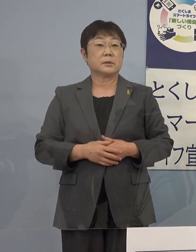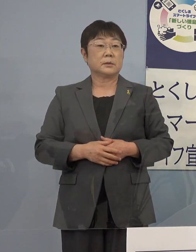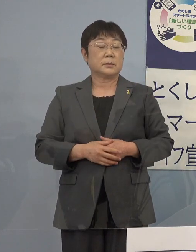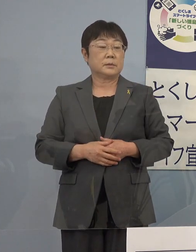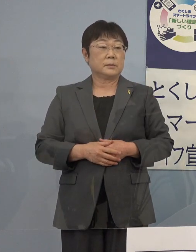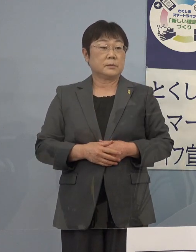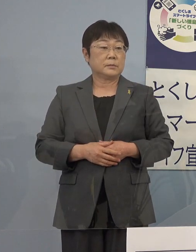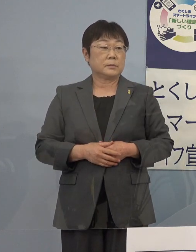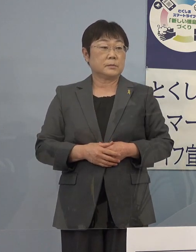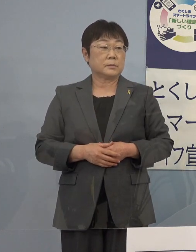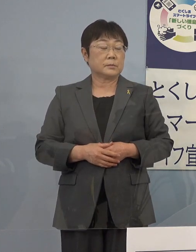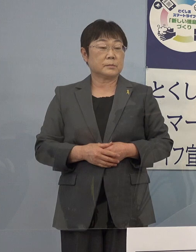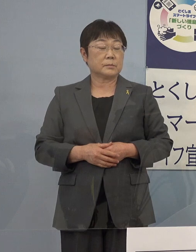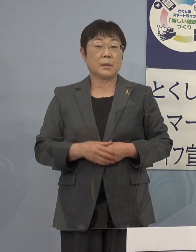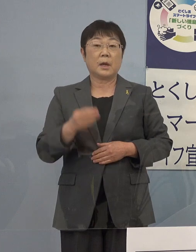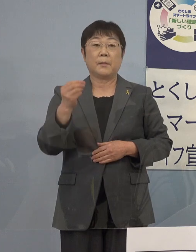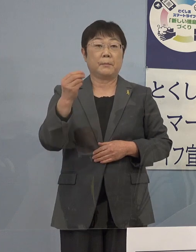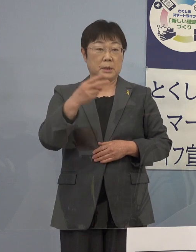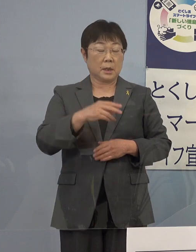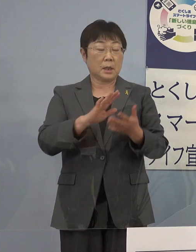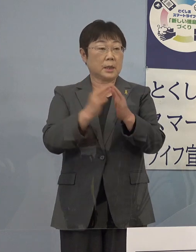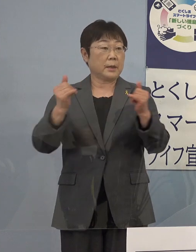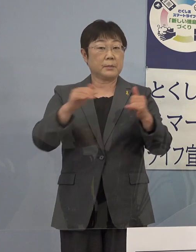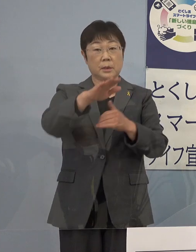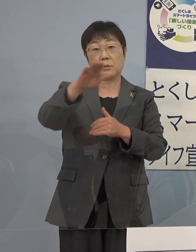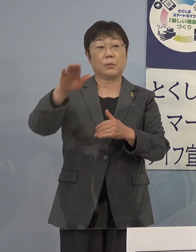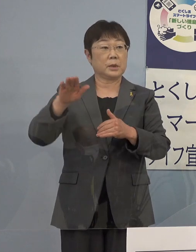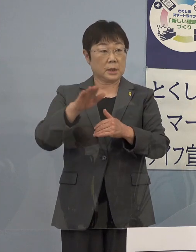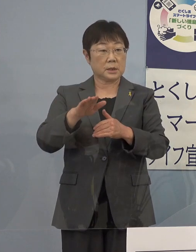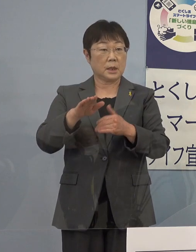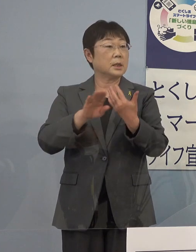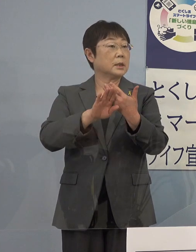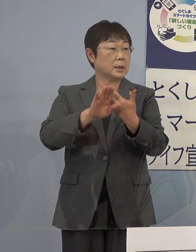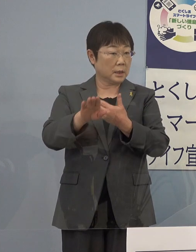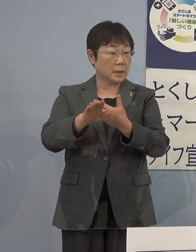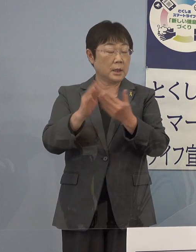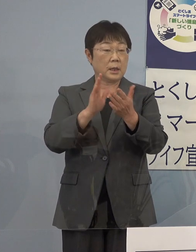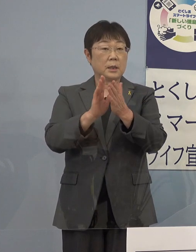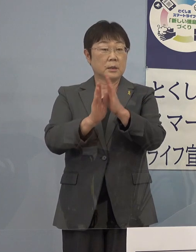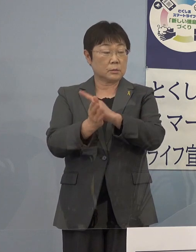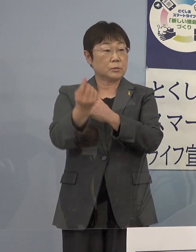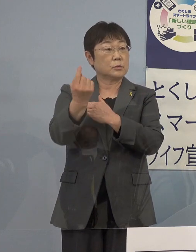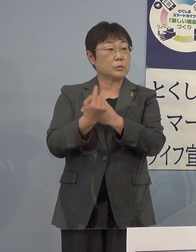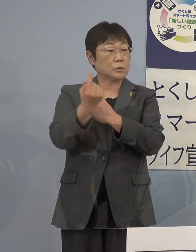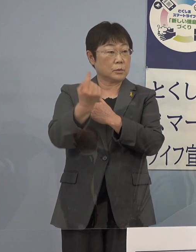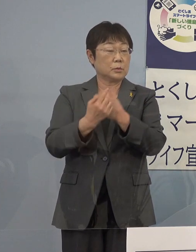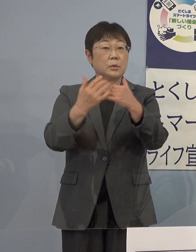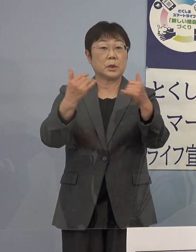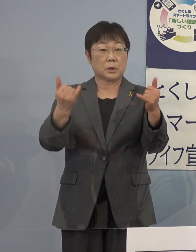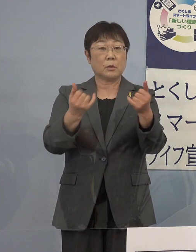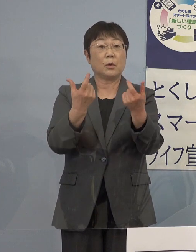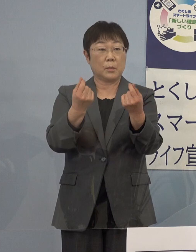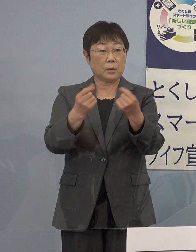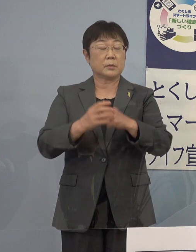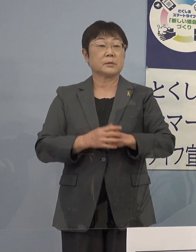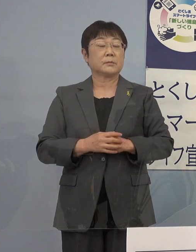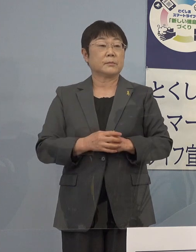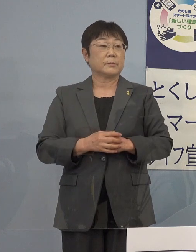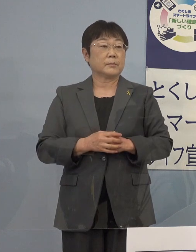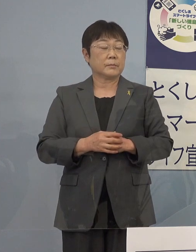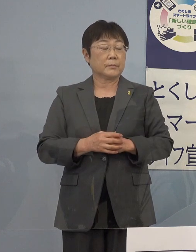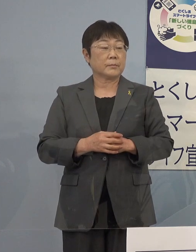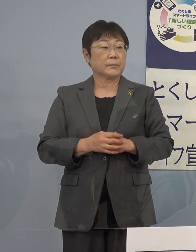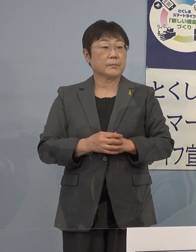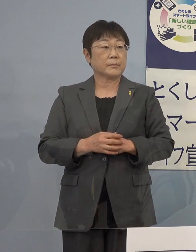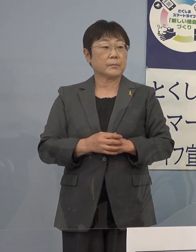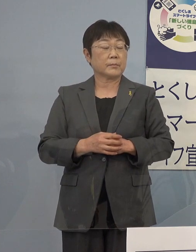ますけどね。あるいは県民の皆さんというだけではなくて、県外からお越しいただく、そうした皆さん方に